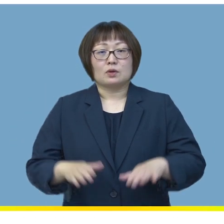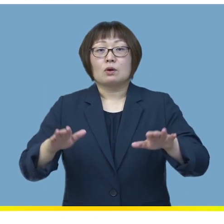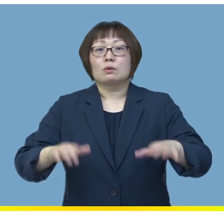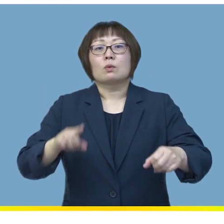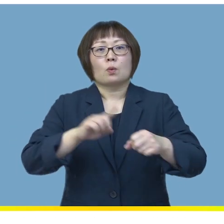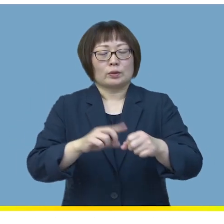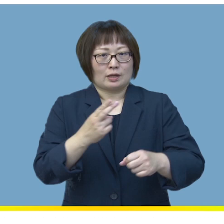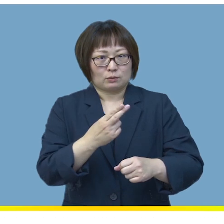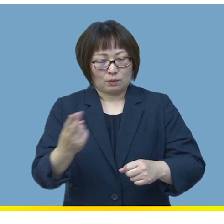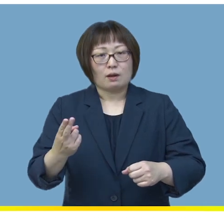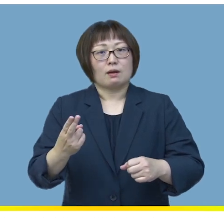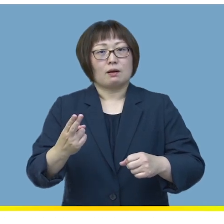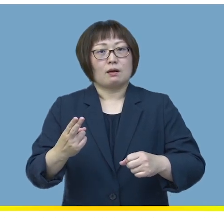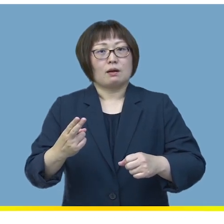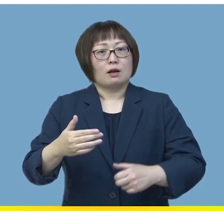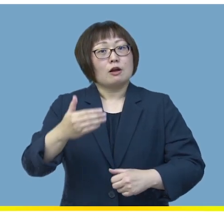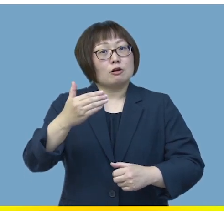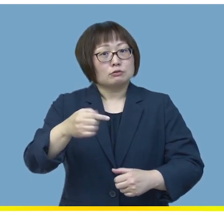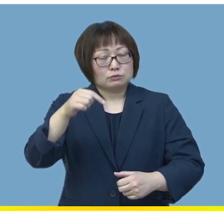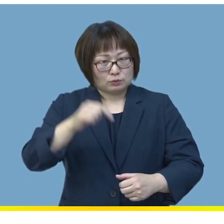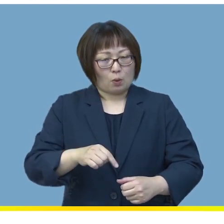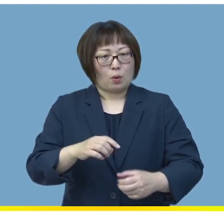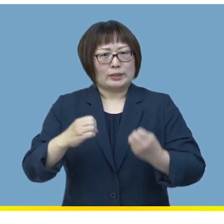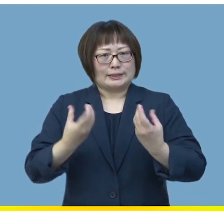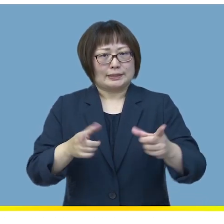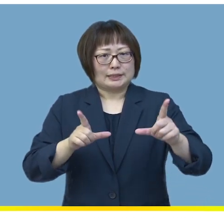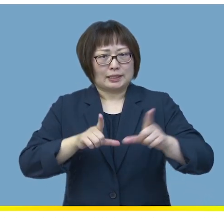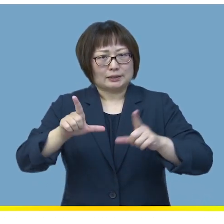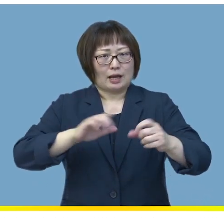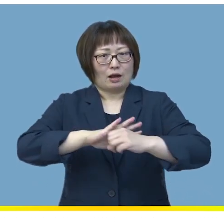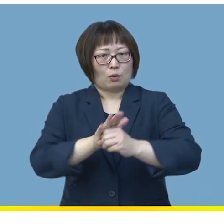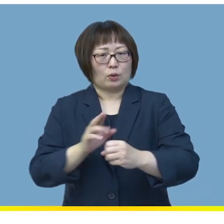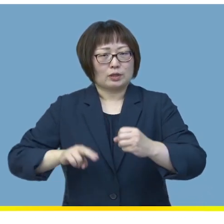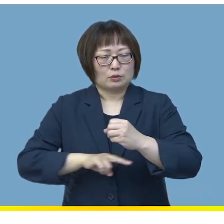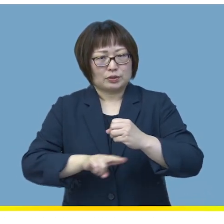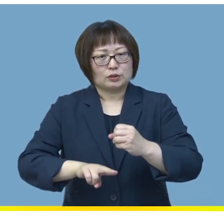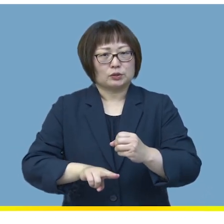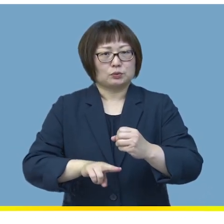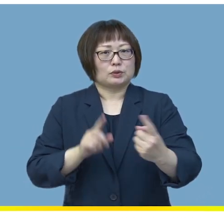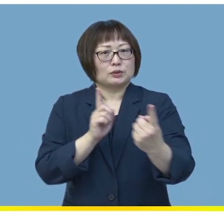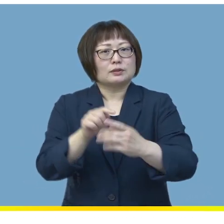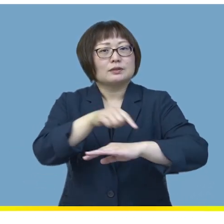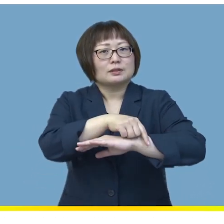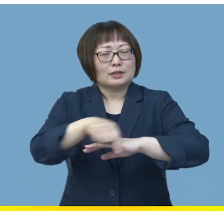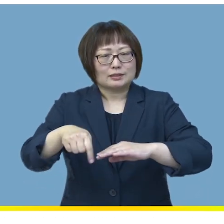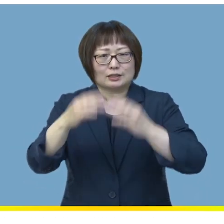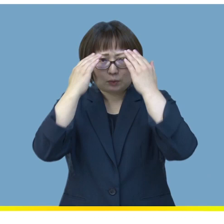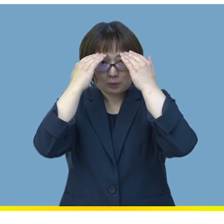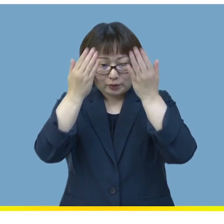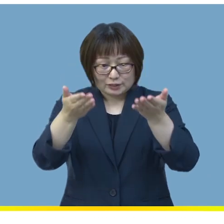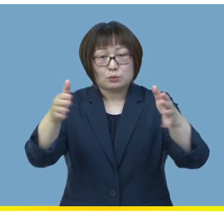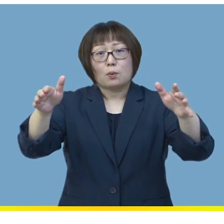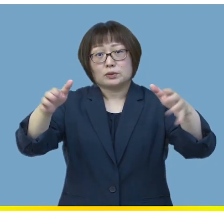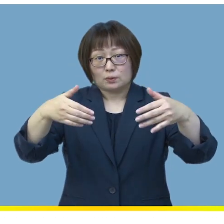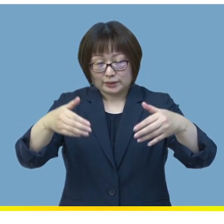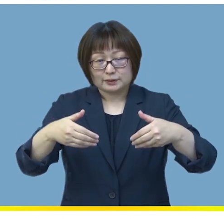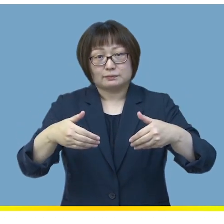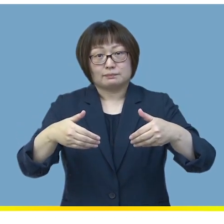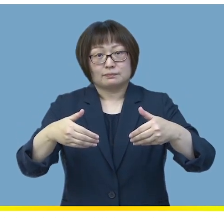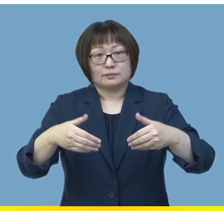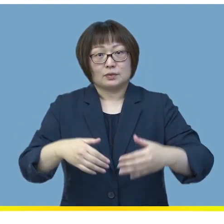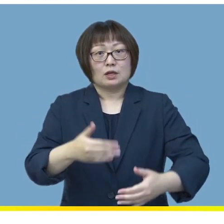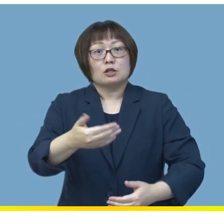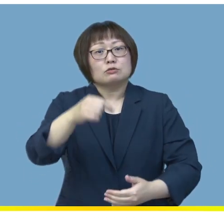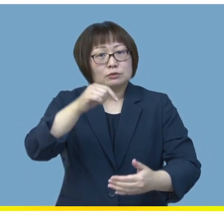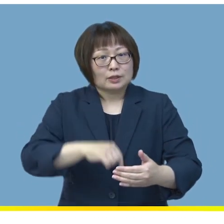今年度は区の新型コロナウイルス対策への寄付を募り区内